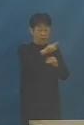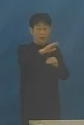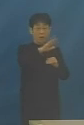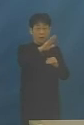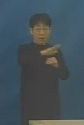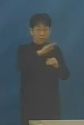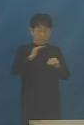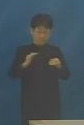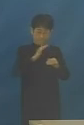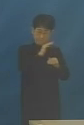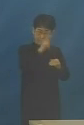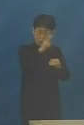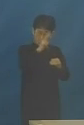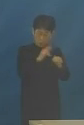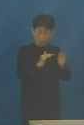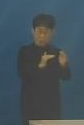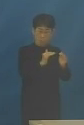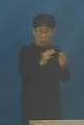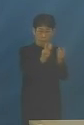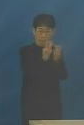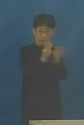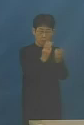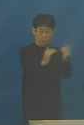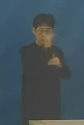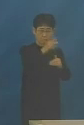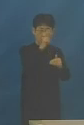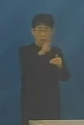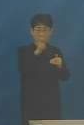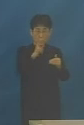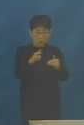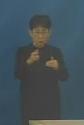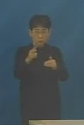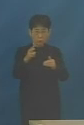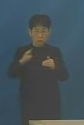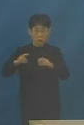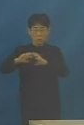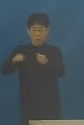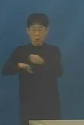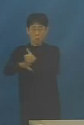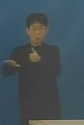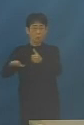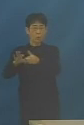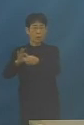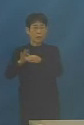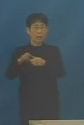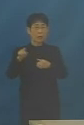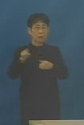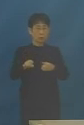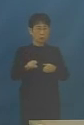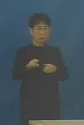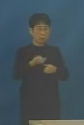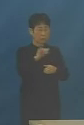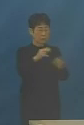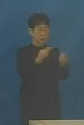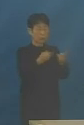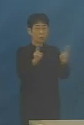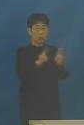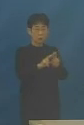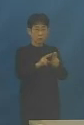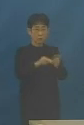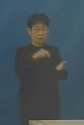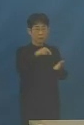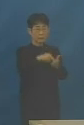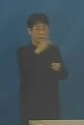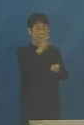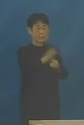て報道もそういうトーンでございましたものの野党共闘を組まれた立憲民主党におかれまし